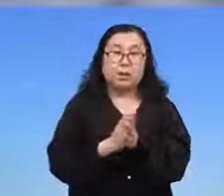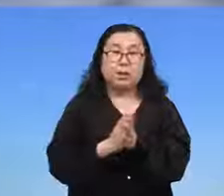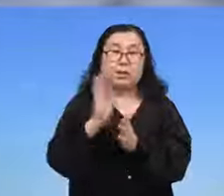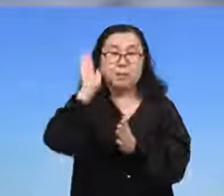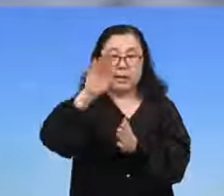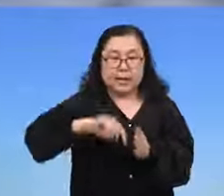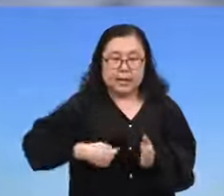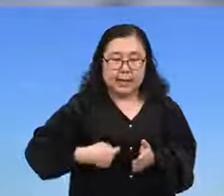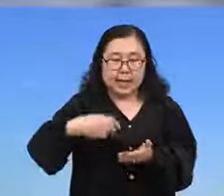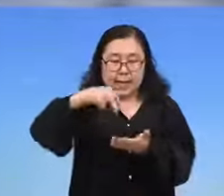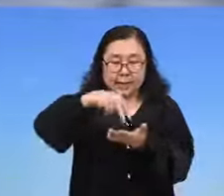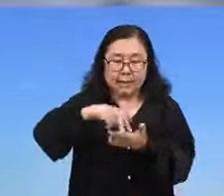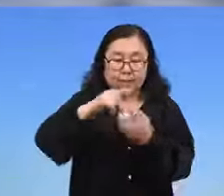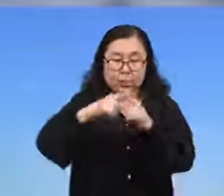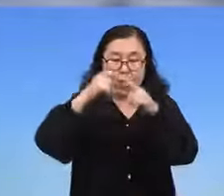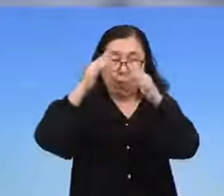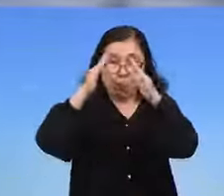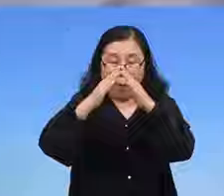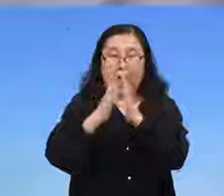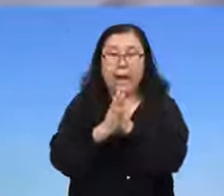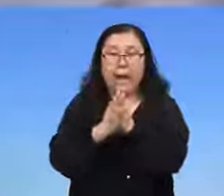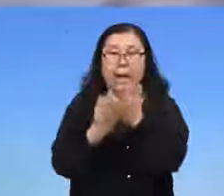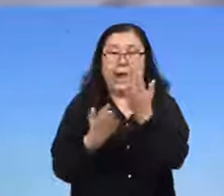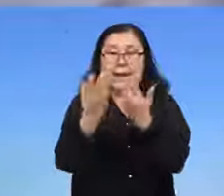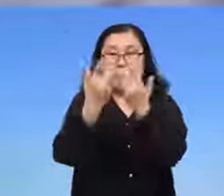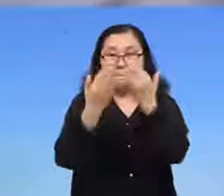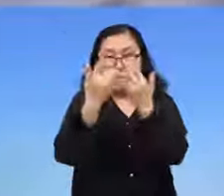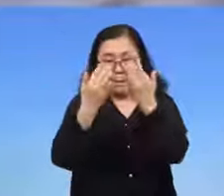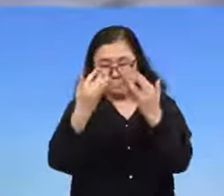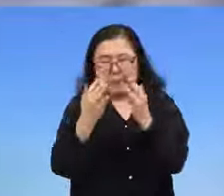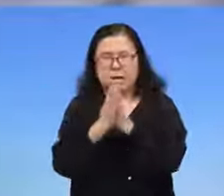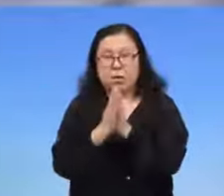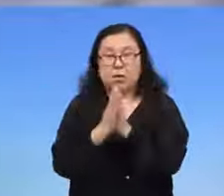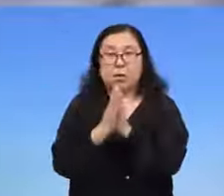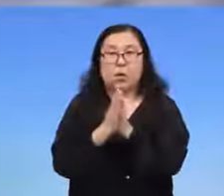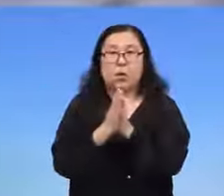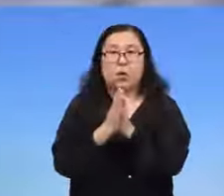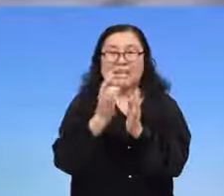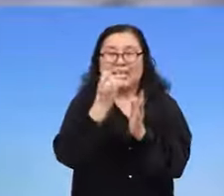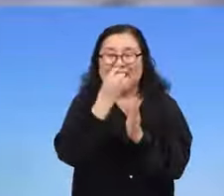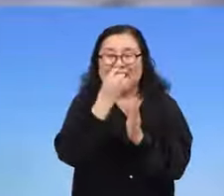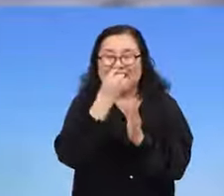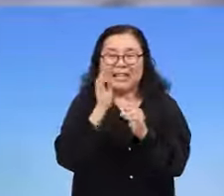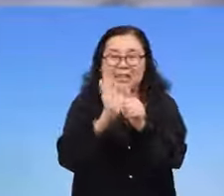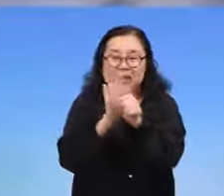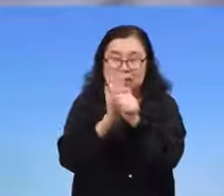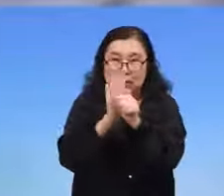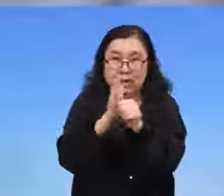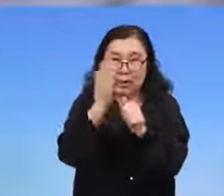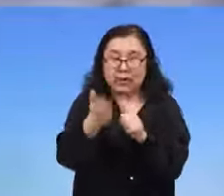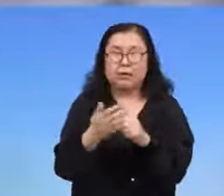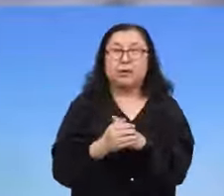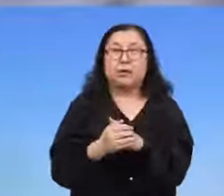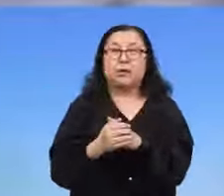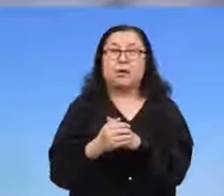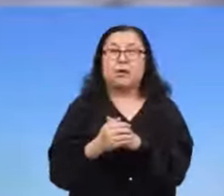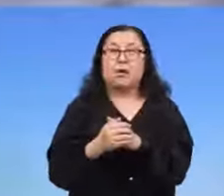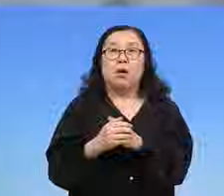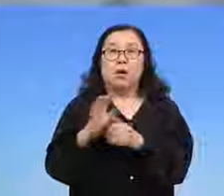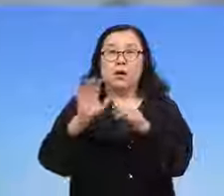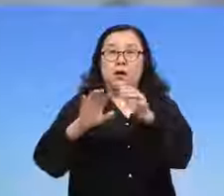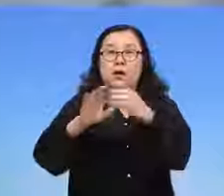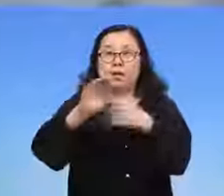난방비 또 쌀 지원 후원금으로 쓰게 될 겁니다. 그리고 오늘 우리가 드리게 될 25일 드리게 될 이 헌금은 해외